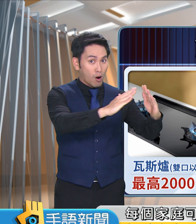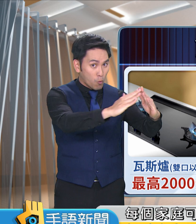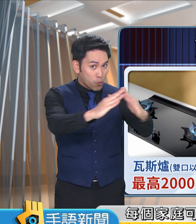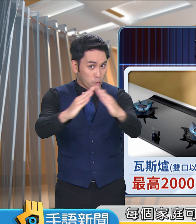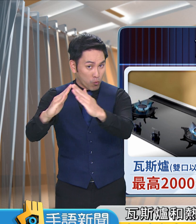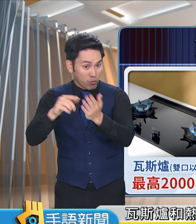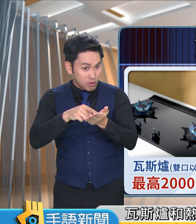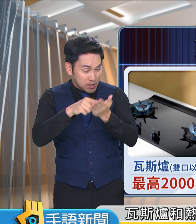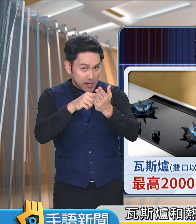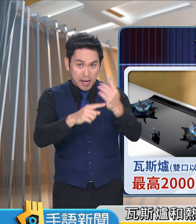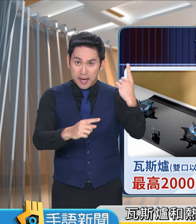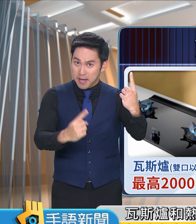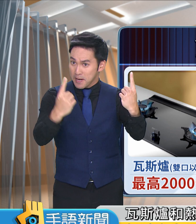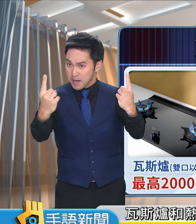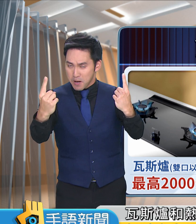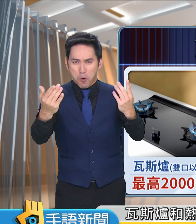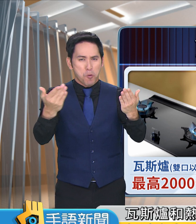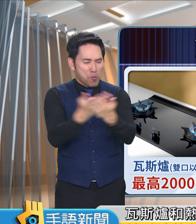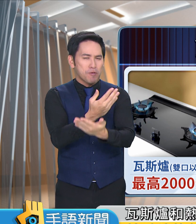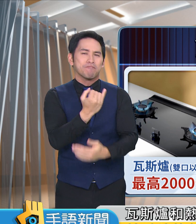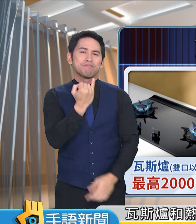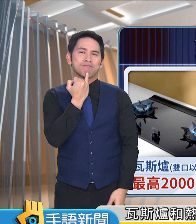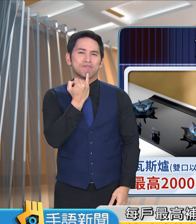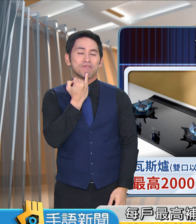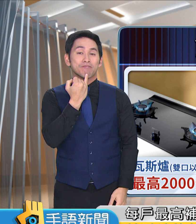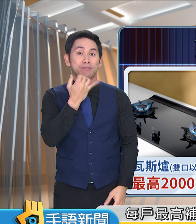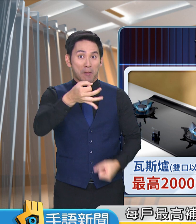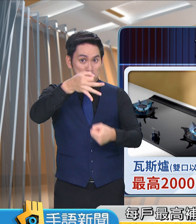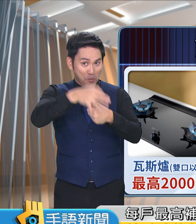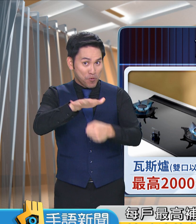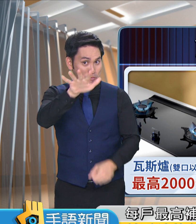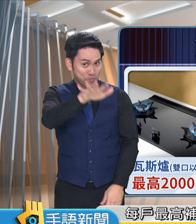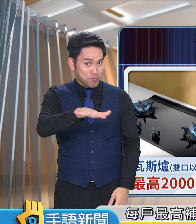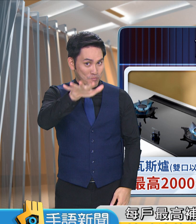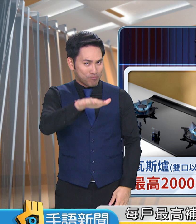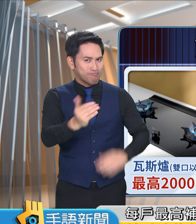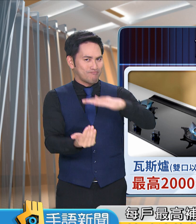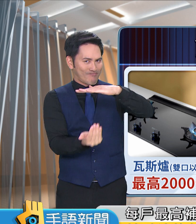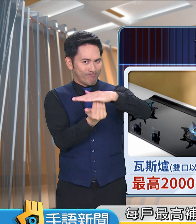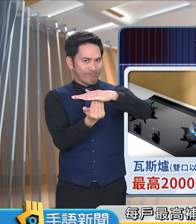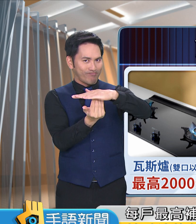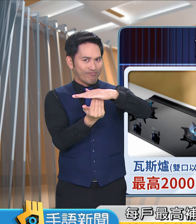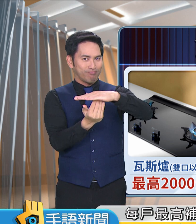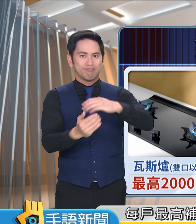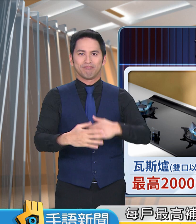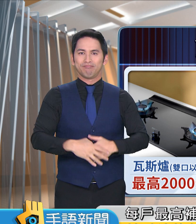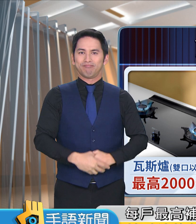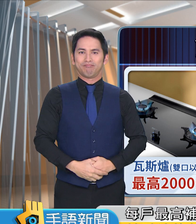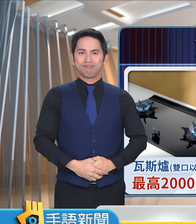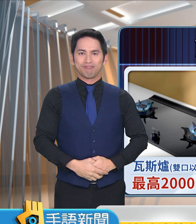斯炉和热水器各一台，每户最高补助5000元。